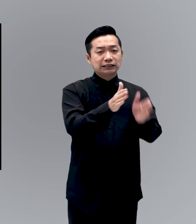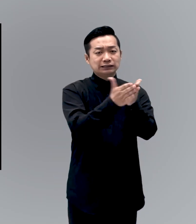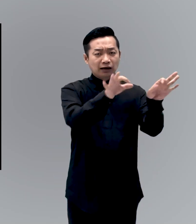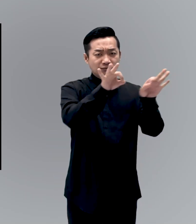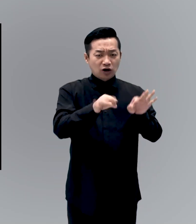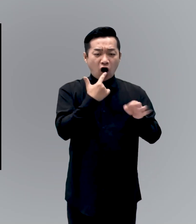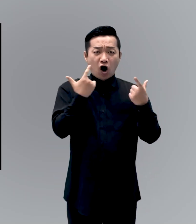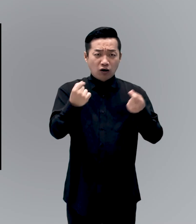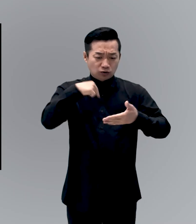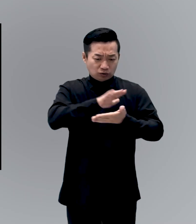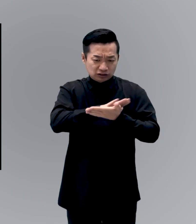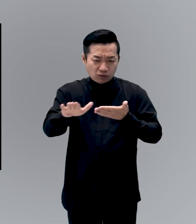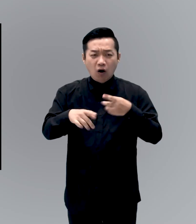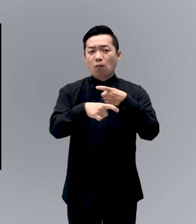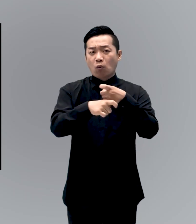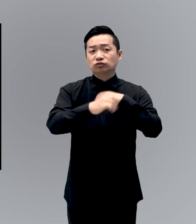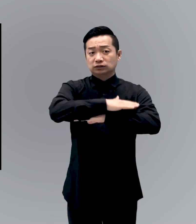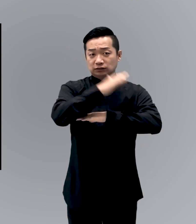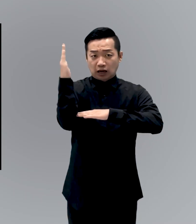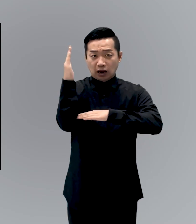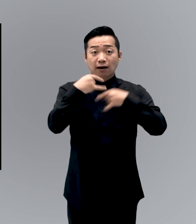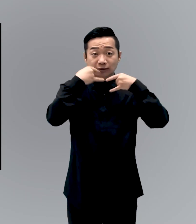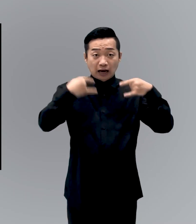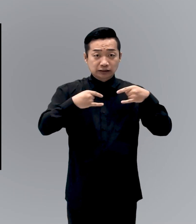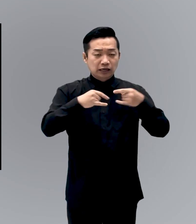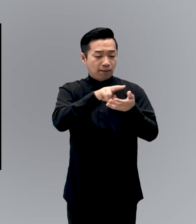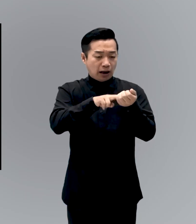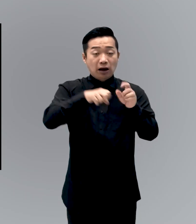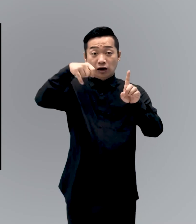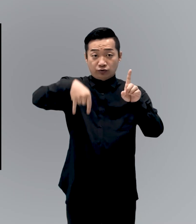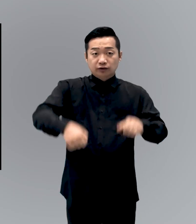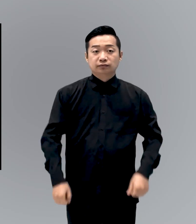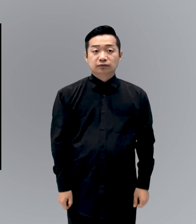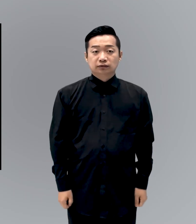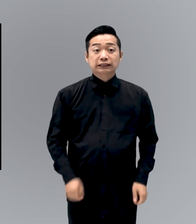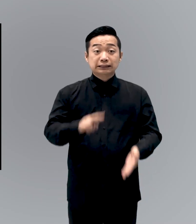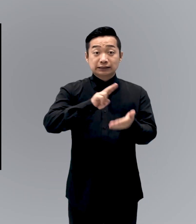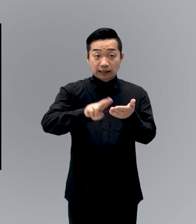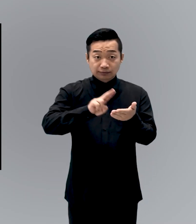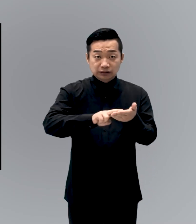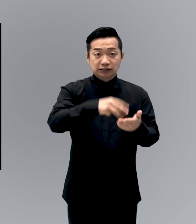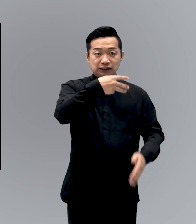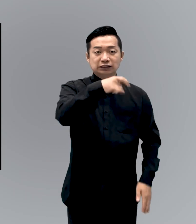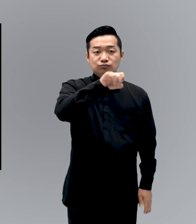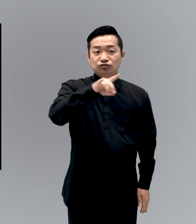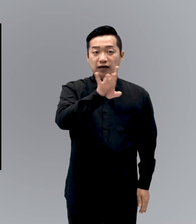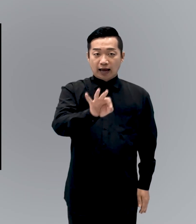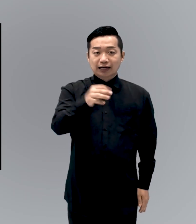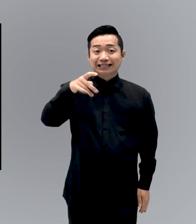국가는 가장 강력한 조직적 폭력 집단이다. 사회학자 틸리.